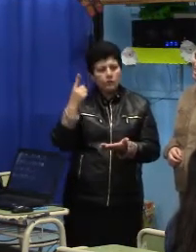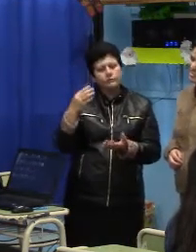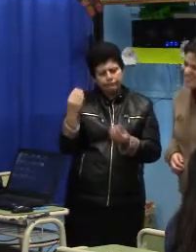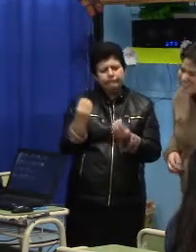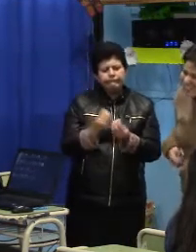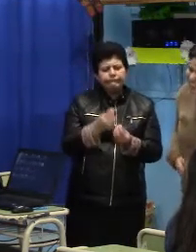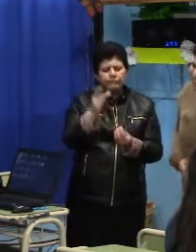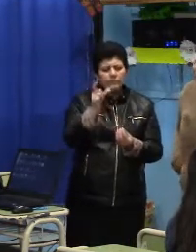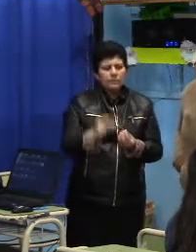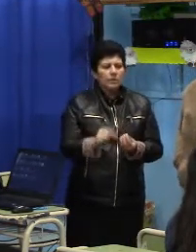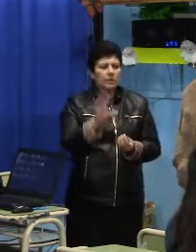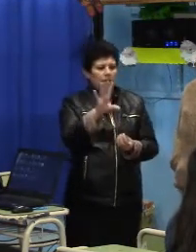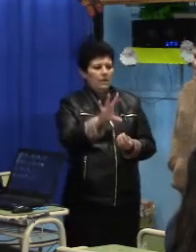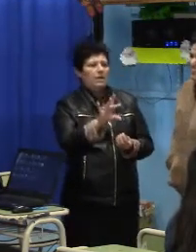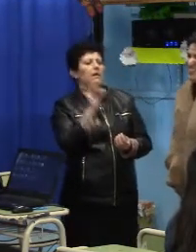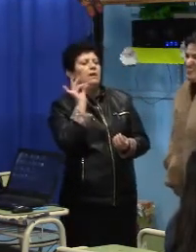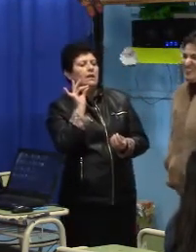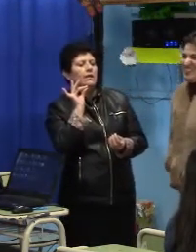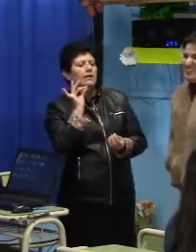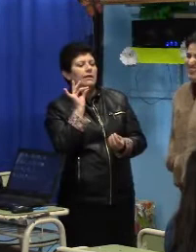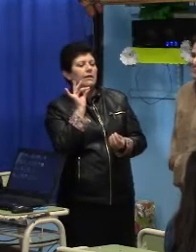leer.